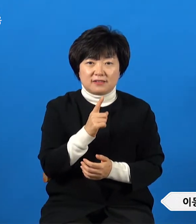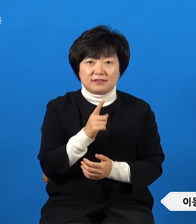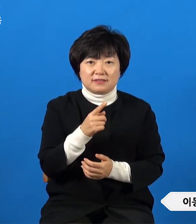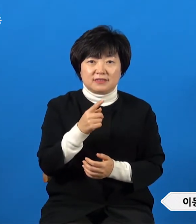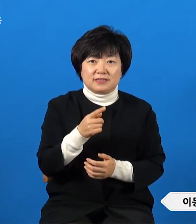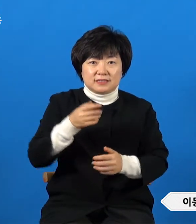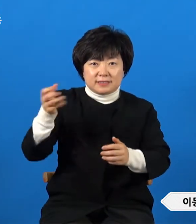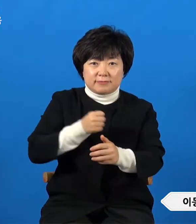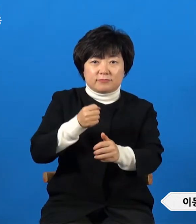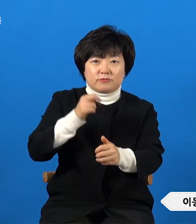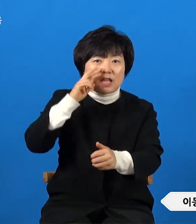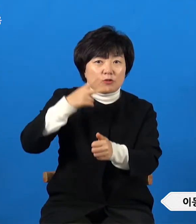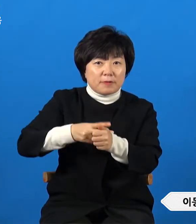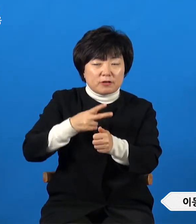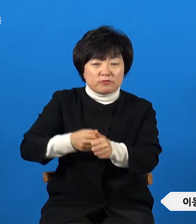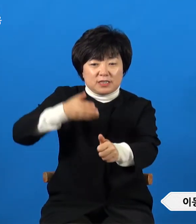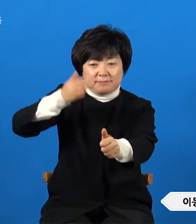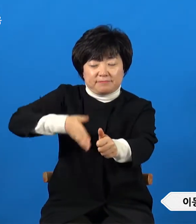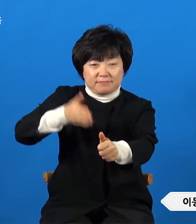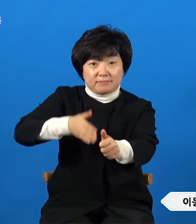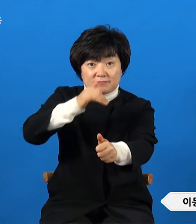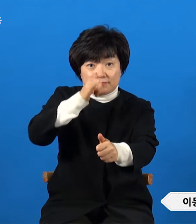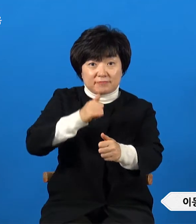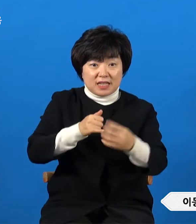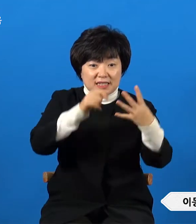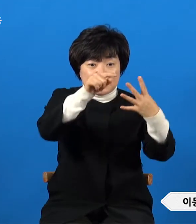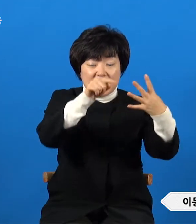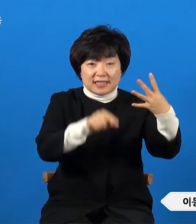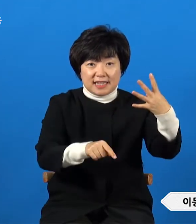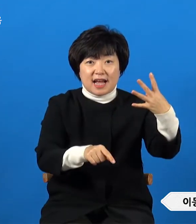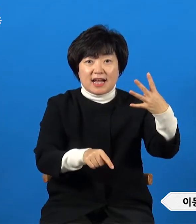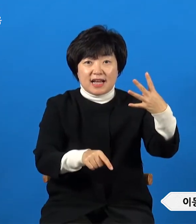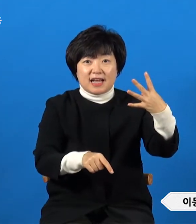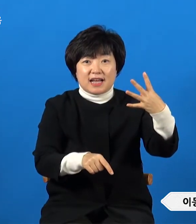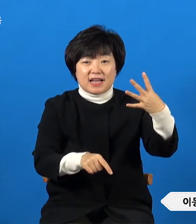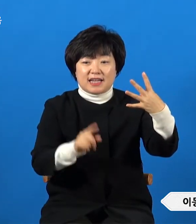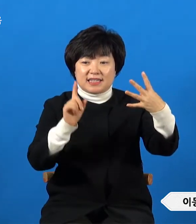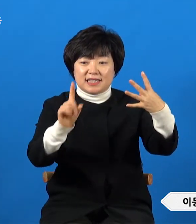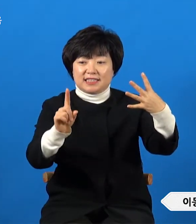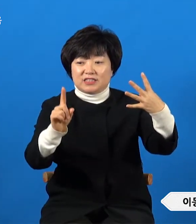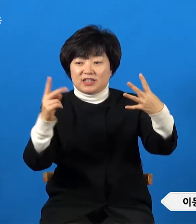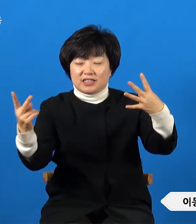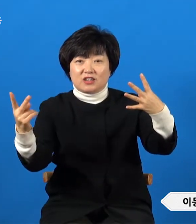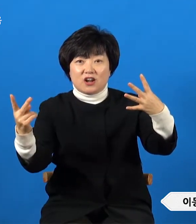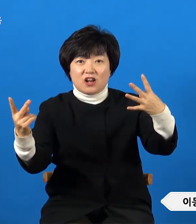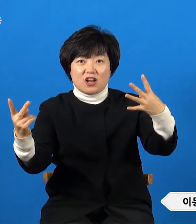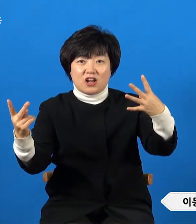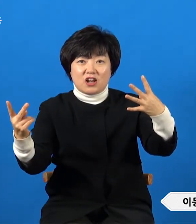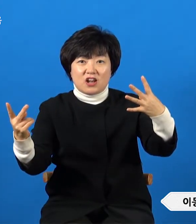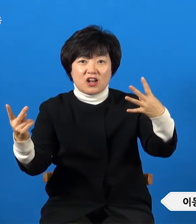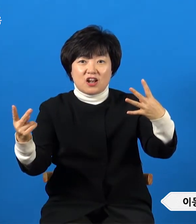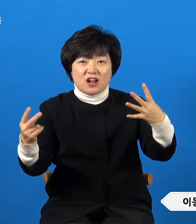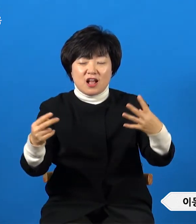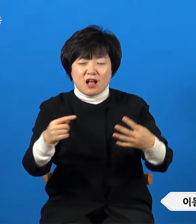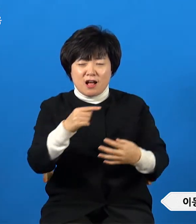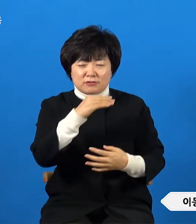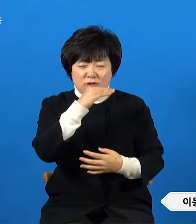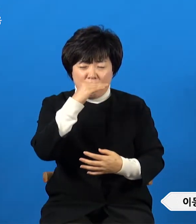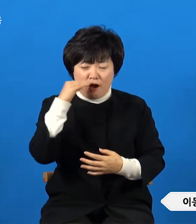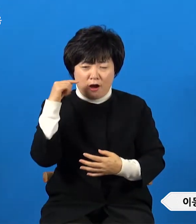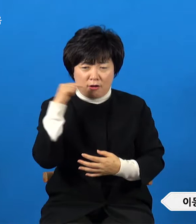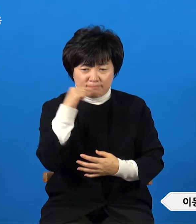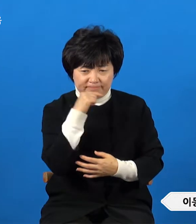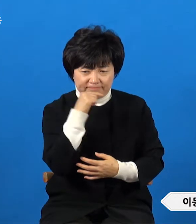있습니다. 여러분, 이 디모데후서 4장이 마지막 장이 시작되는 1절, 2절 얼마나 엄숙한 시작인가를